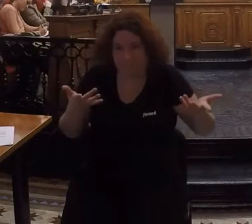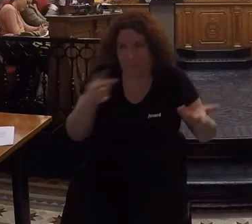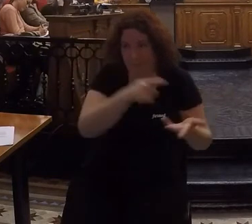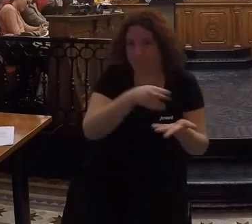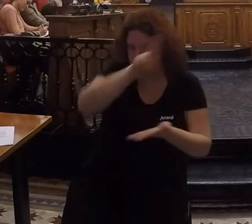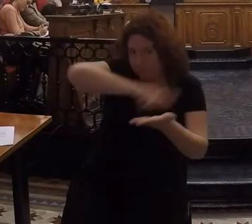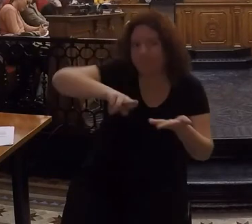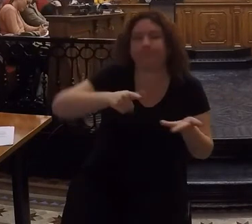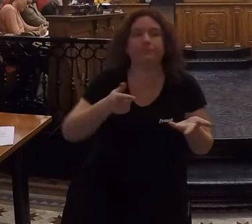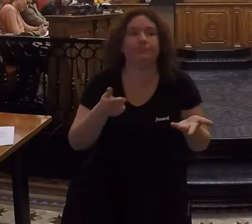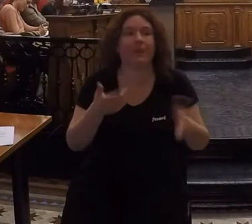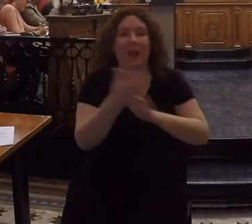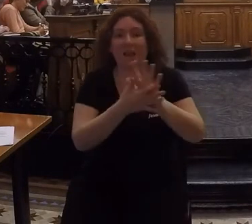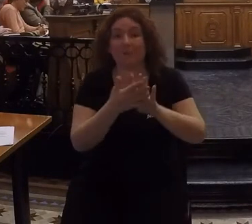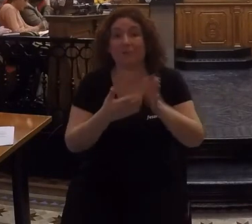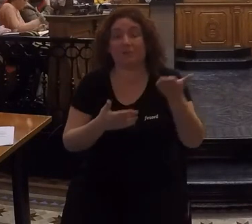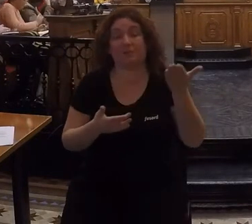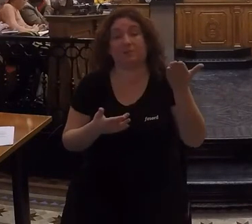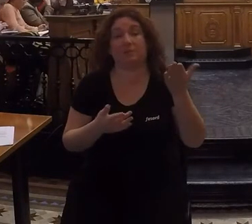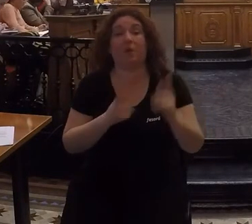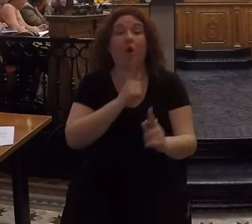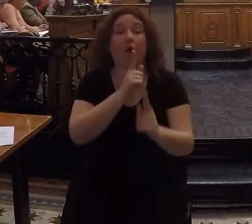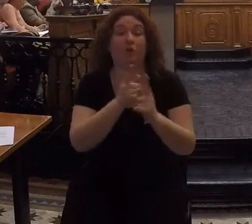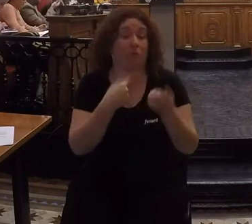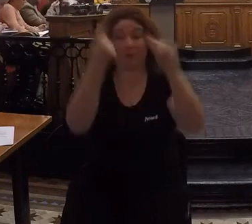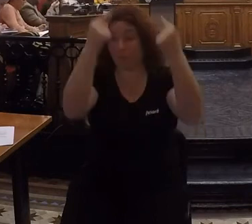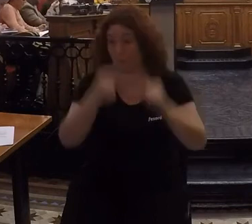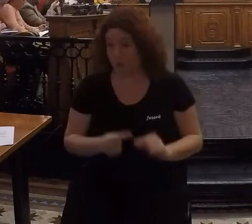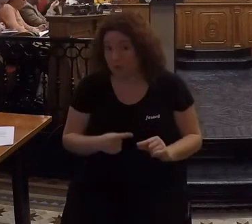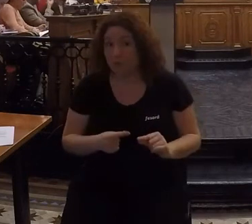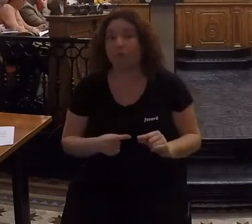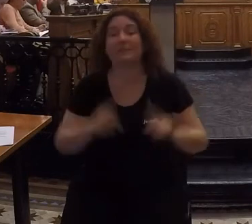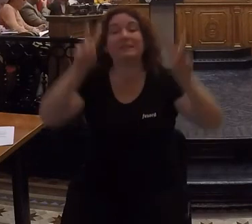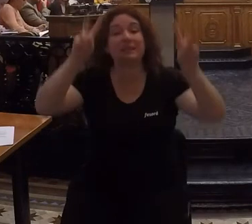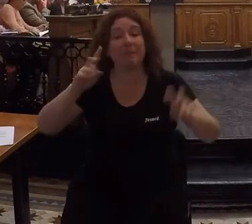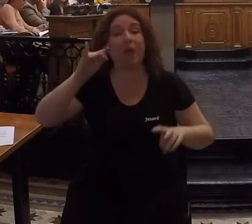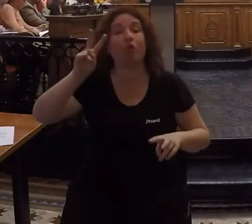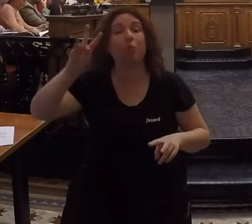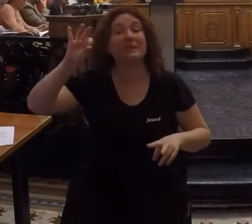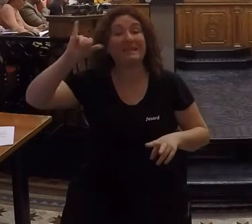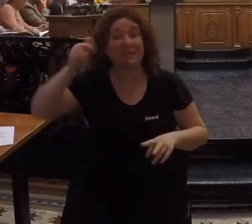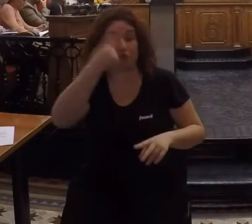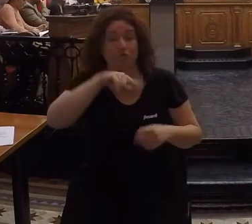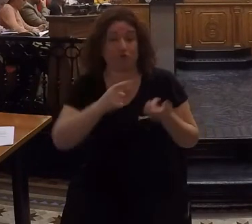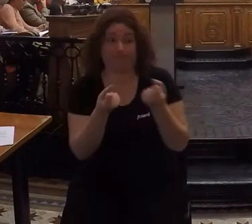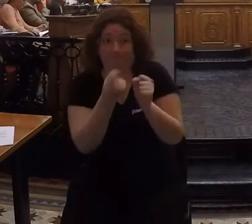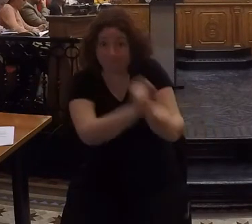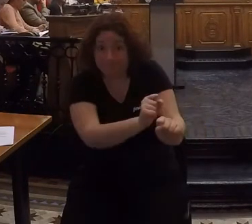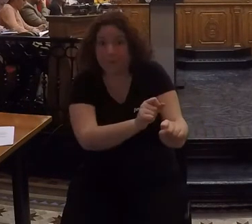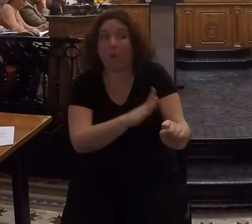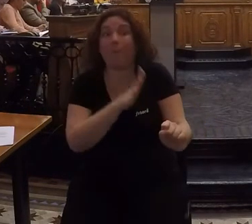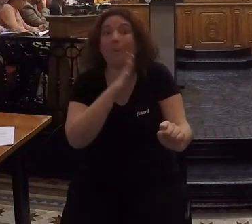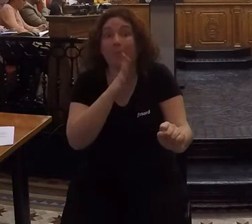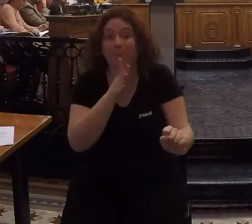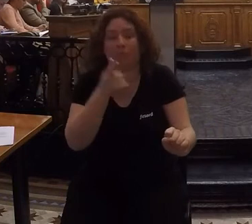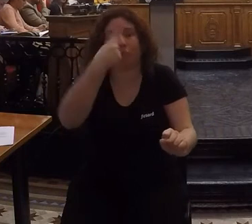el por qué se desestiman las alegaciones referentes a los fondos DUSI. En primer lugar, los fondos DUSI son de carácter, en el